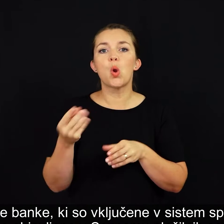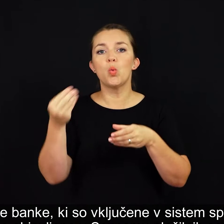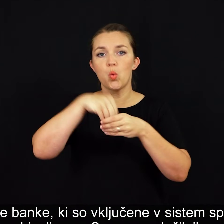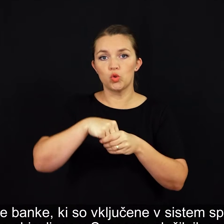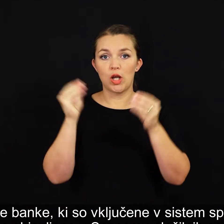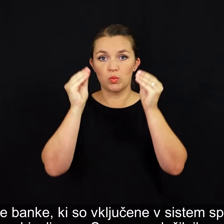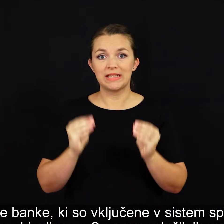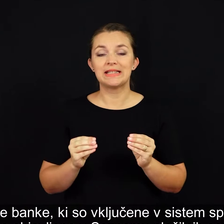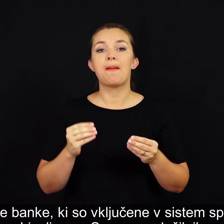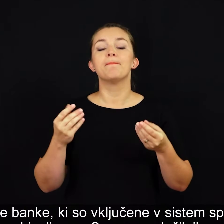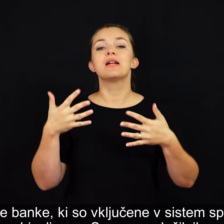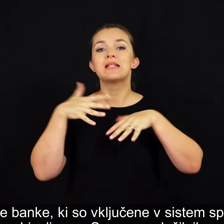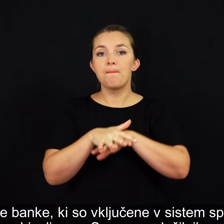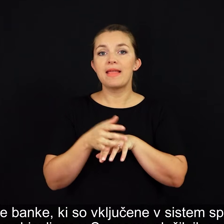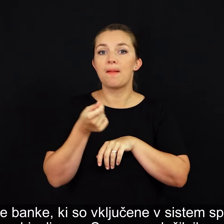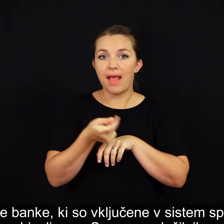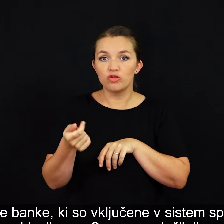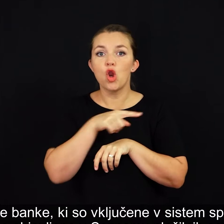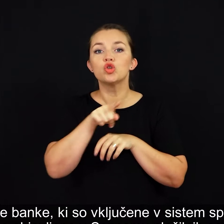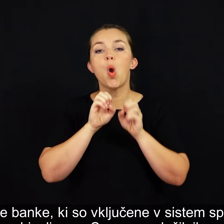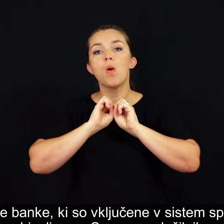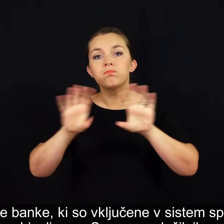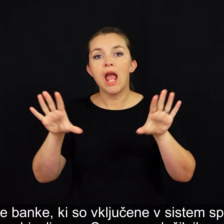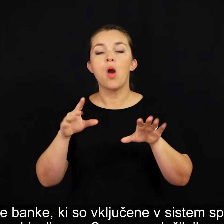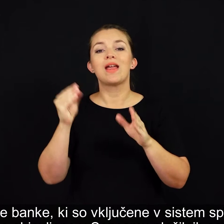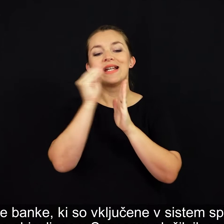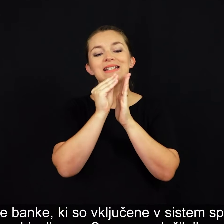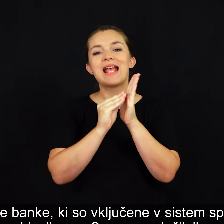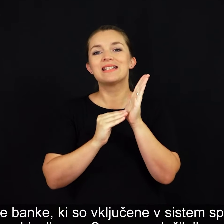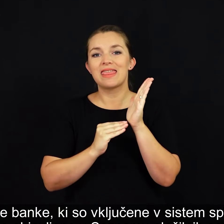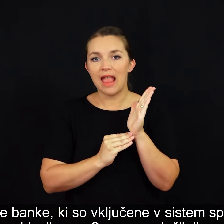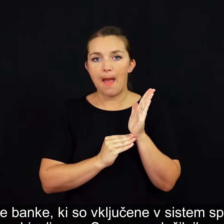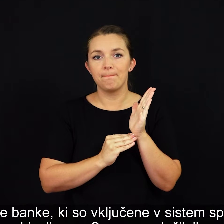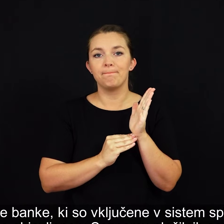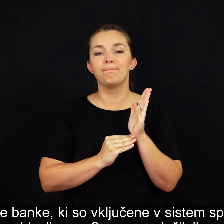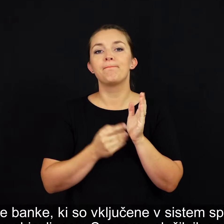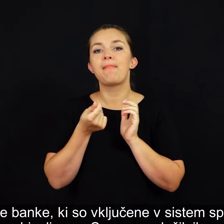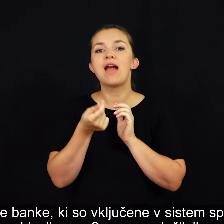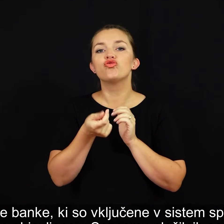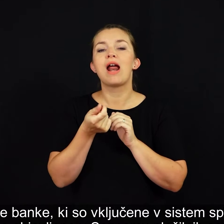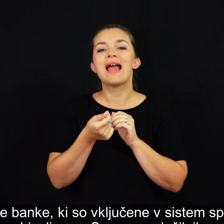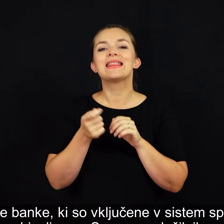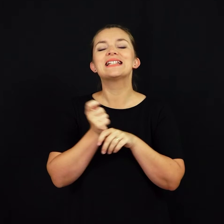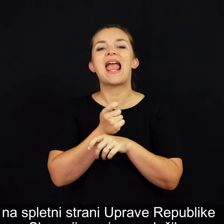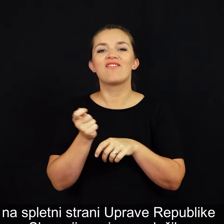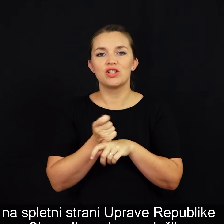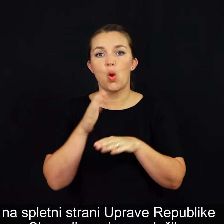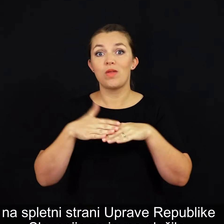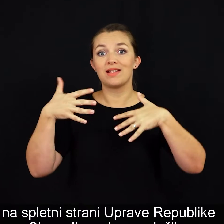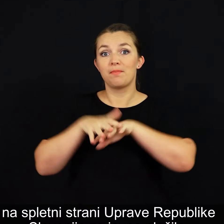vključene v sistem spletnih plačil, so objavljene v seznamu plačilnih servisov na spletni strani